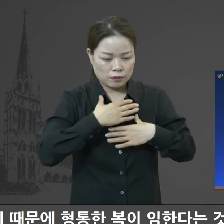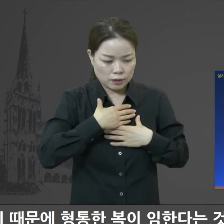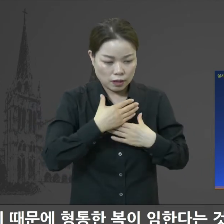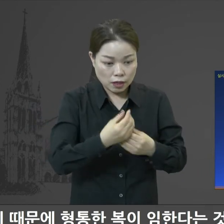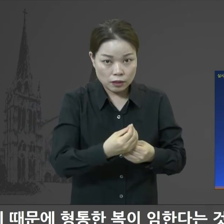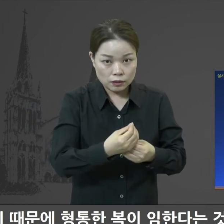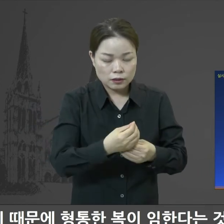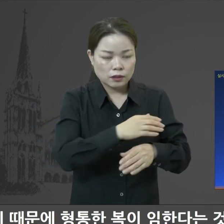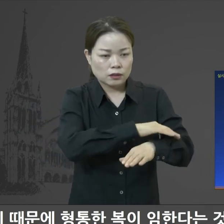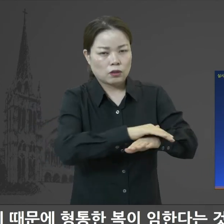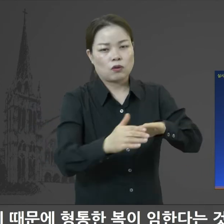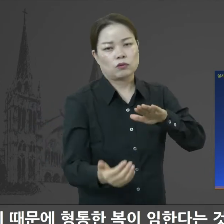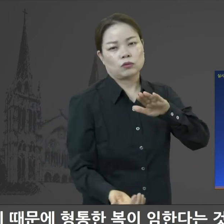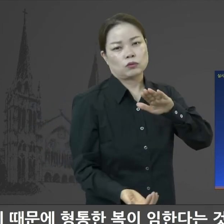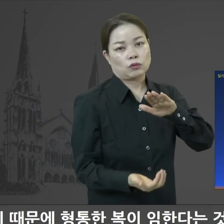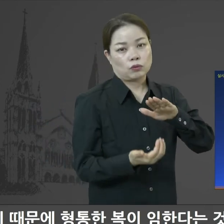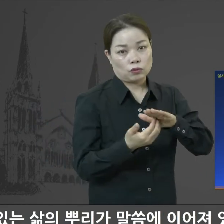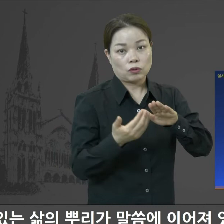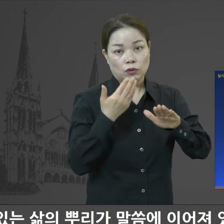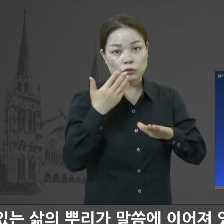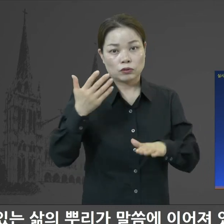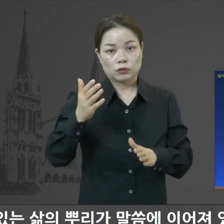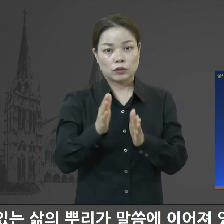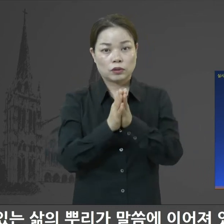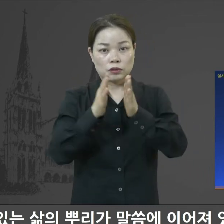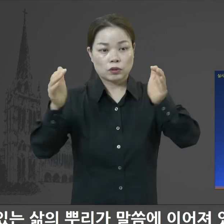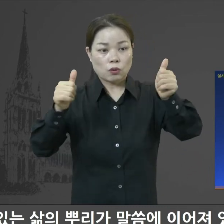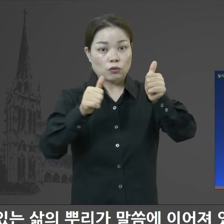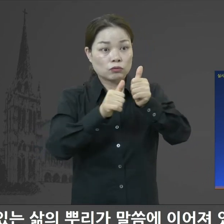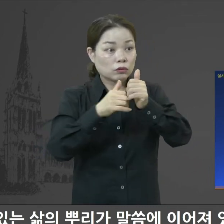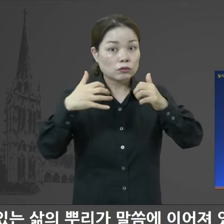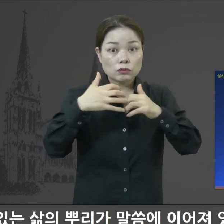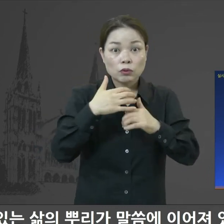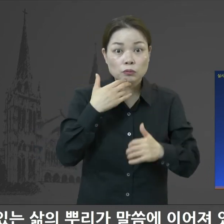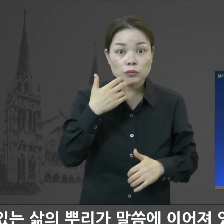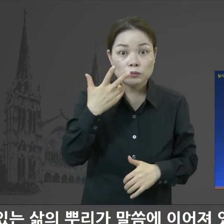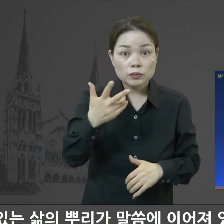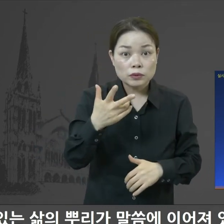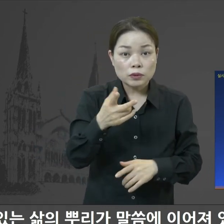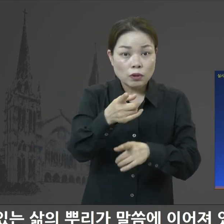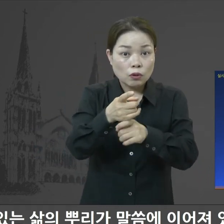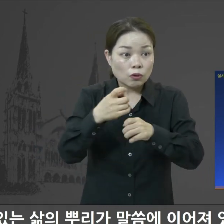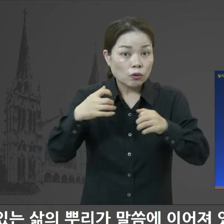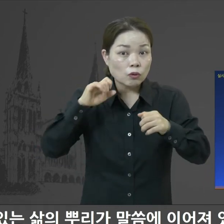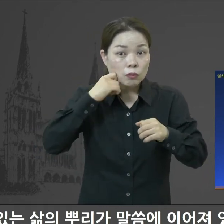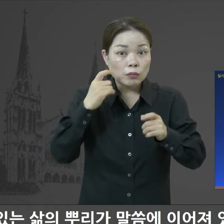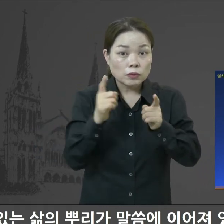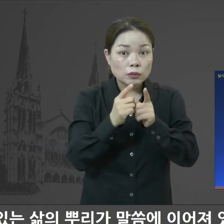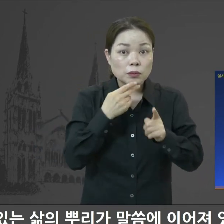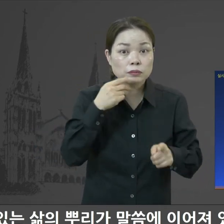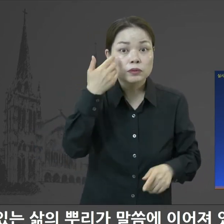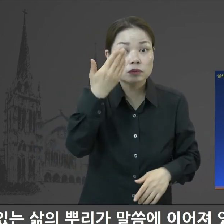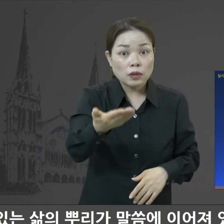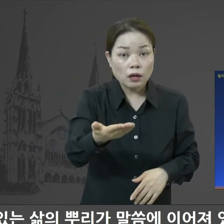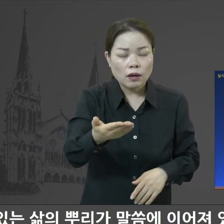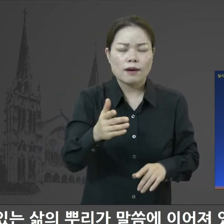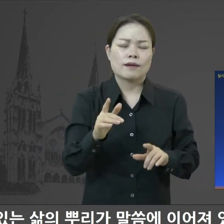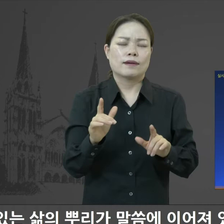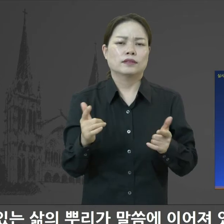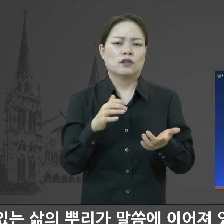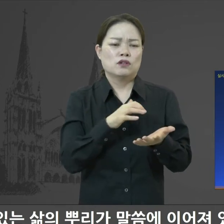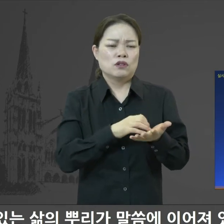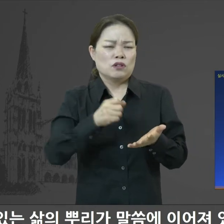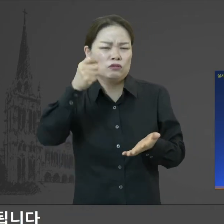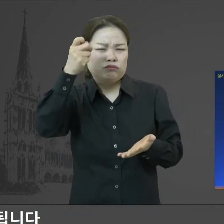내가 형통하게 될 것이다. 여호수아가 여러분 전쟁을 안 합니까? 적국을 만나지 않습니까? 아니요, 그는 수십